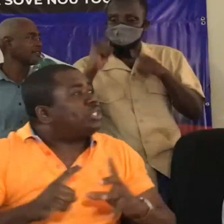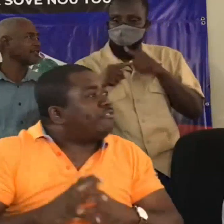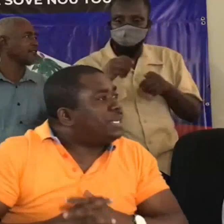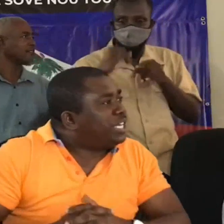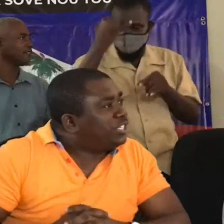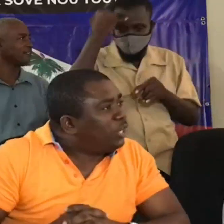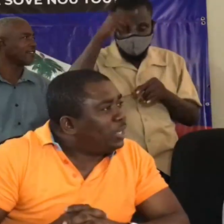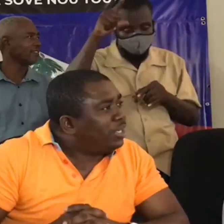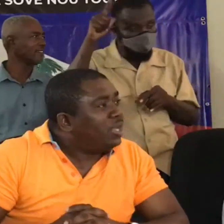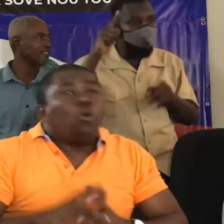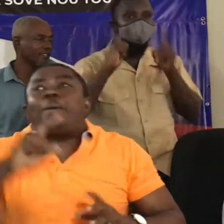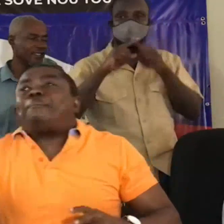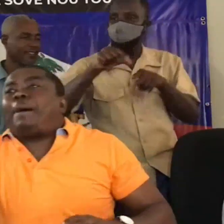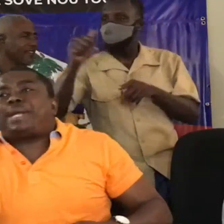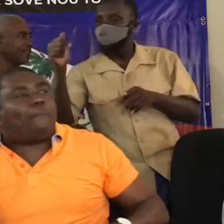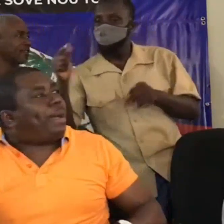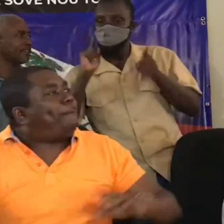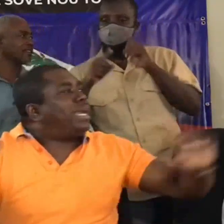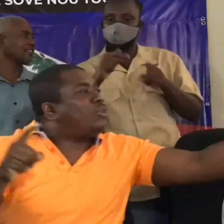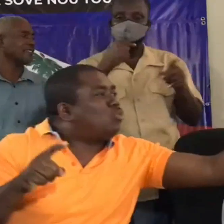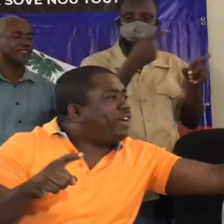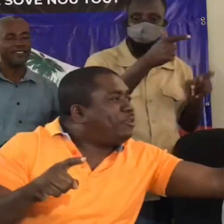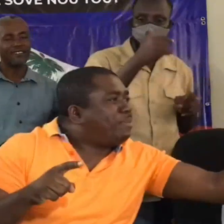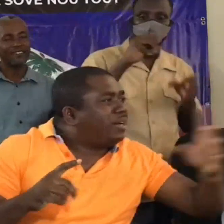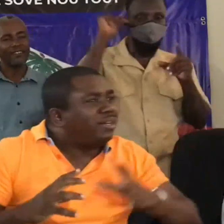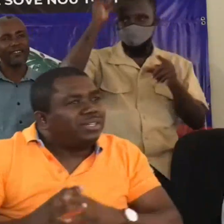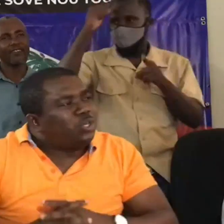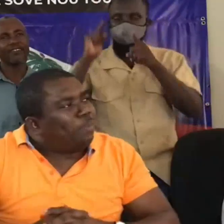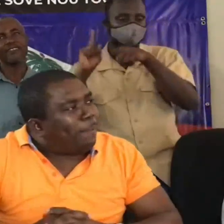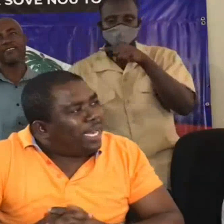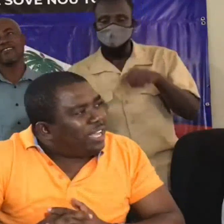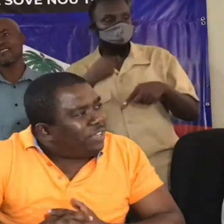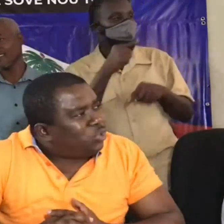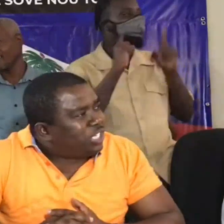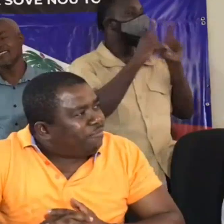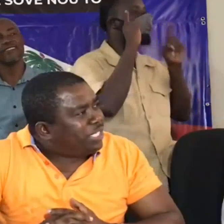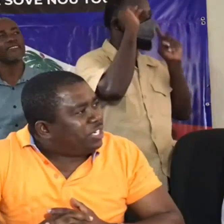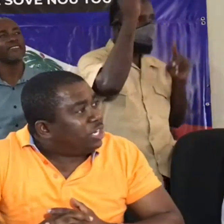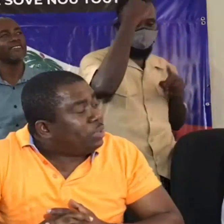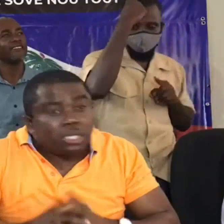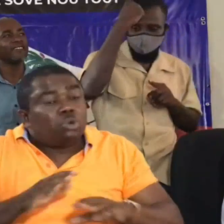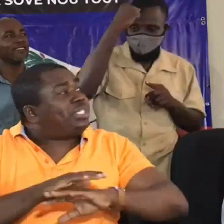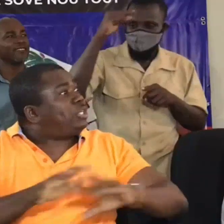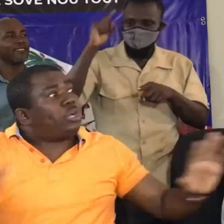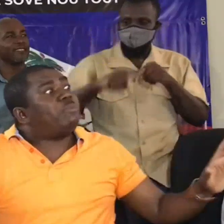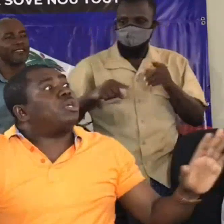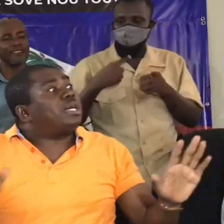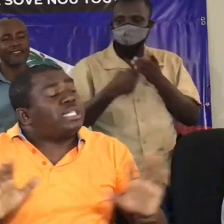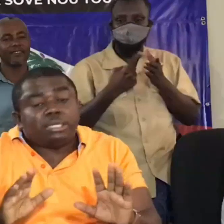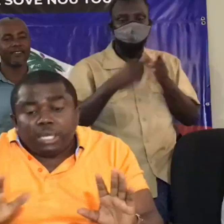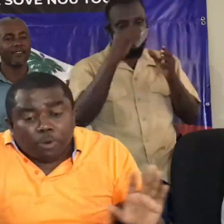avec Joseph Fessenjean. Ou pas capable de parler de gouvernement, si vous ne pas parler avec Joseph Fessenjean. Le